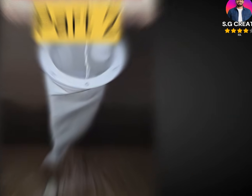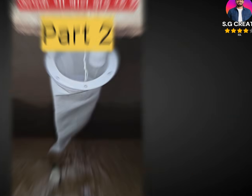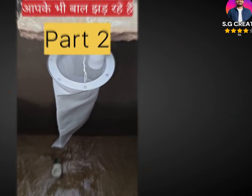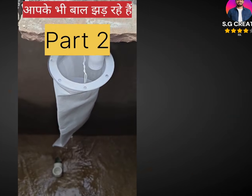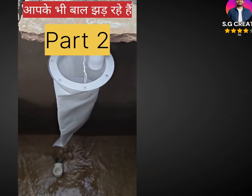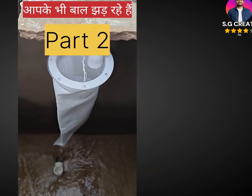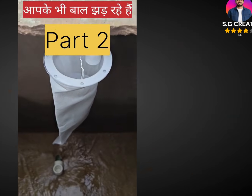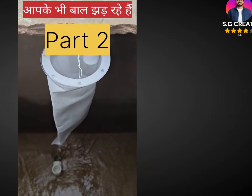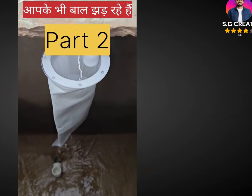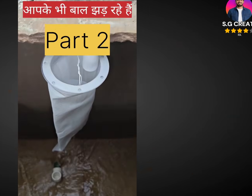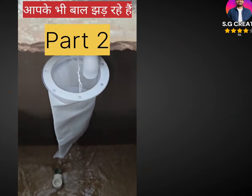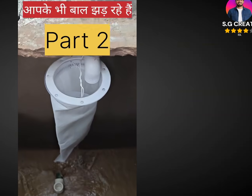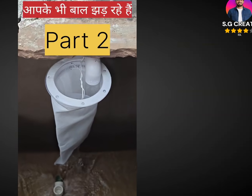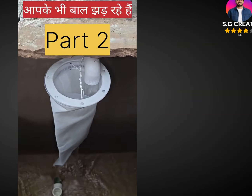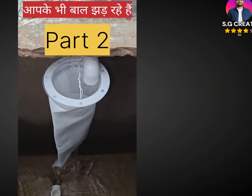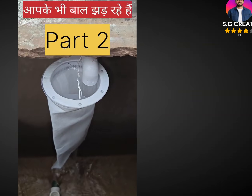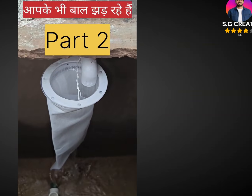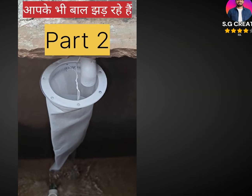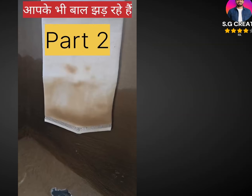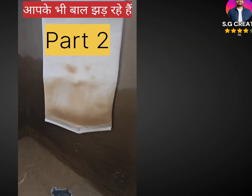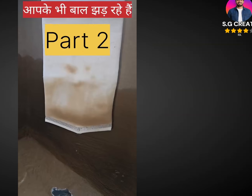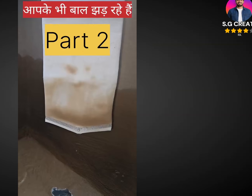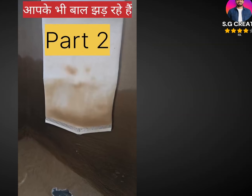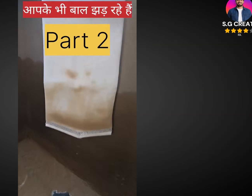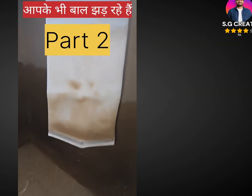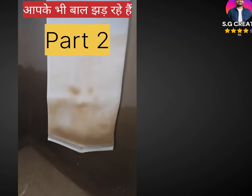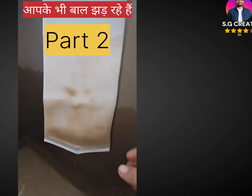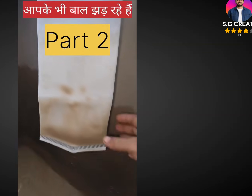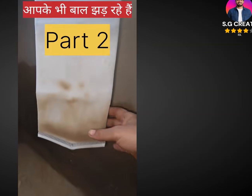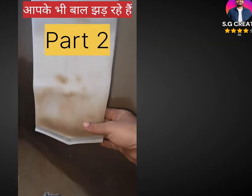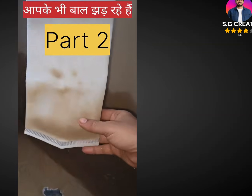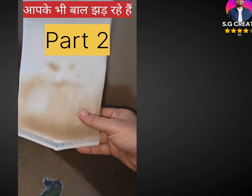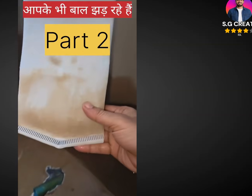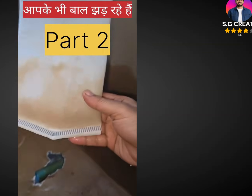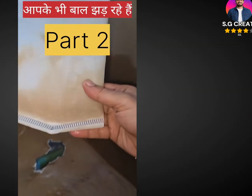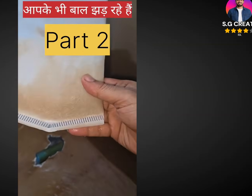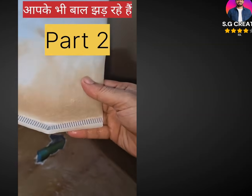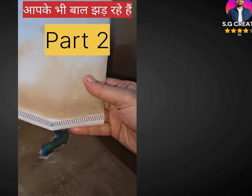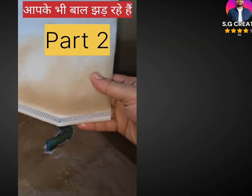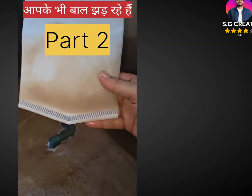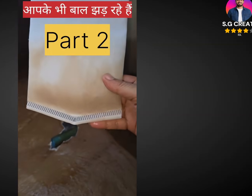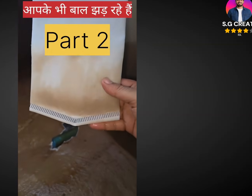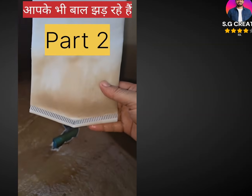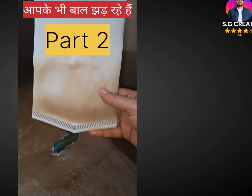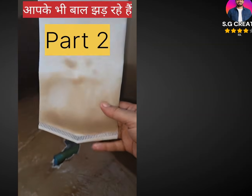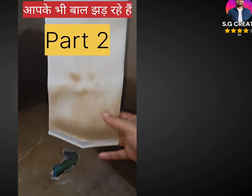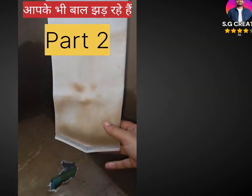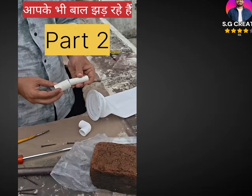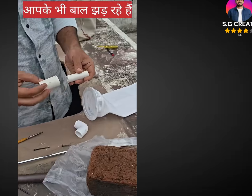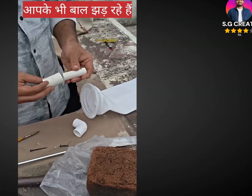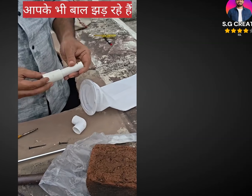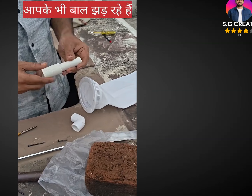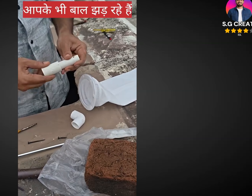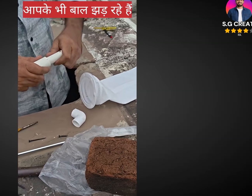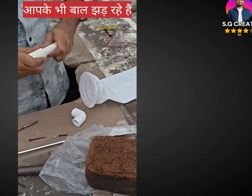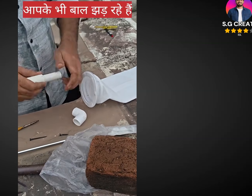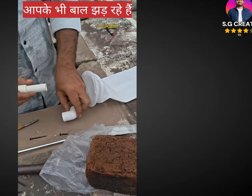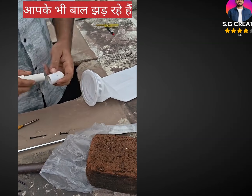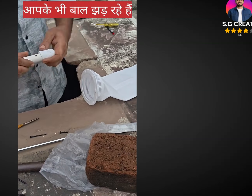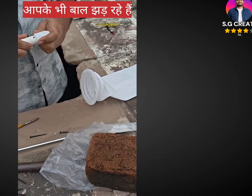पिछली dissolved वीडियो में कई organics, कमेंट आए थे severe कि ये staining फिल्टर काम करता है exceptionally या नहीं effective करता है, तो मैं regenerate उनको when रिजल्ट dark दिखा रहा brown. हूँ। तो हमारी Whether वीडियो dealing with देखकर an एक aesthetic कस्टमर का choice for कॉल an आया था कि